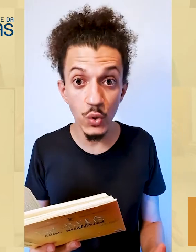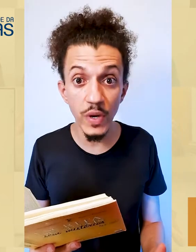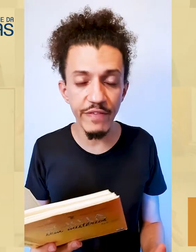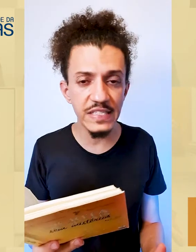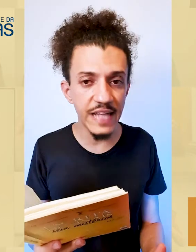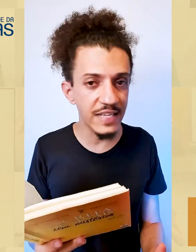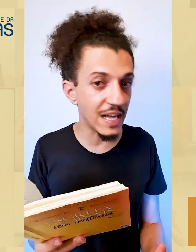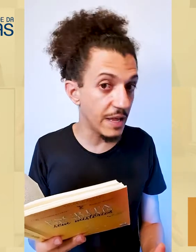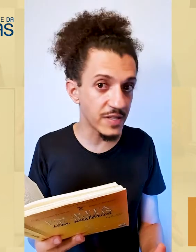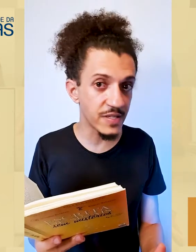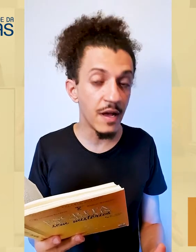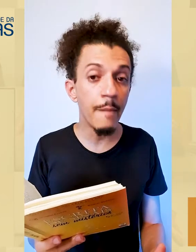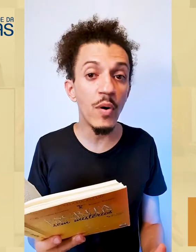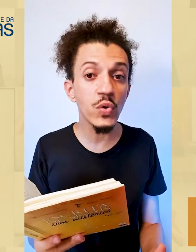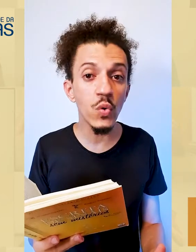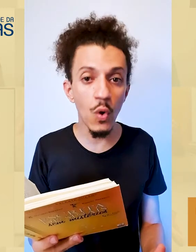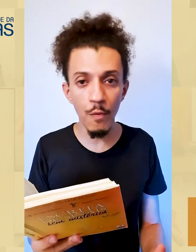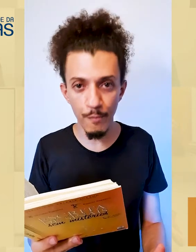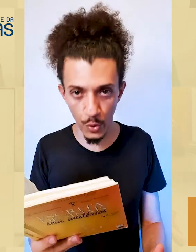site